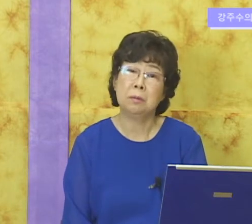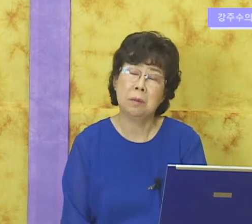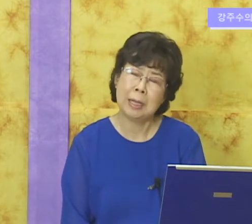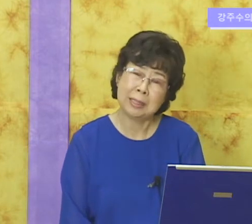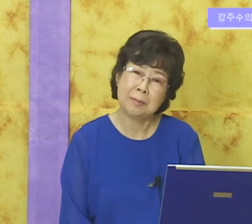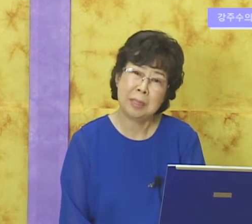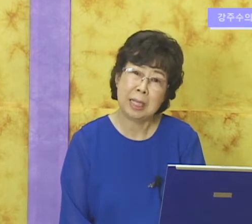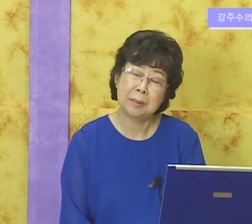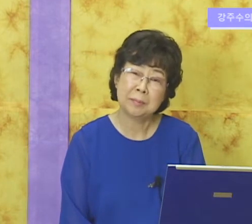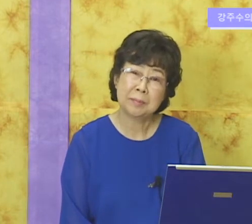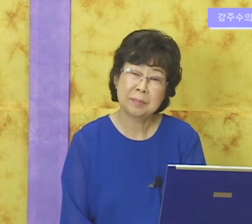경우도 많습니다.